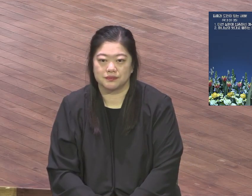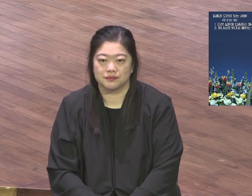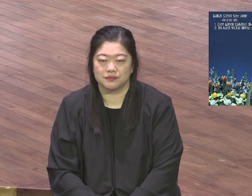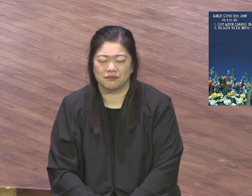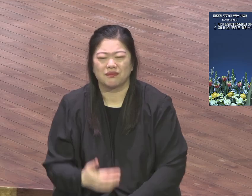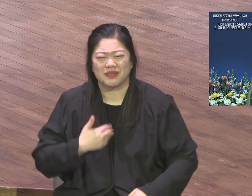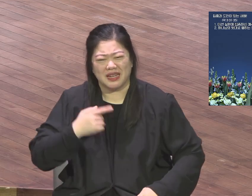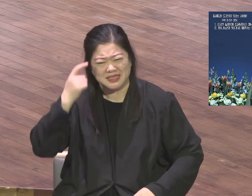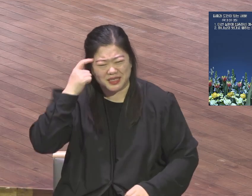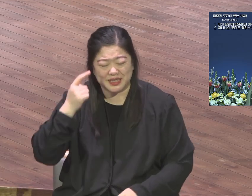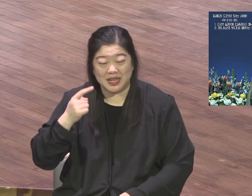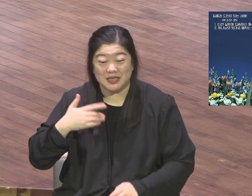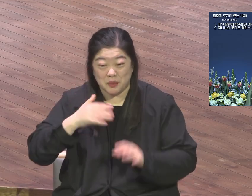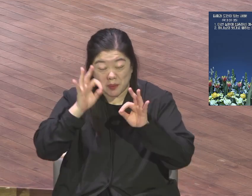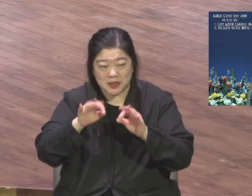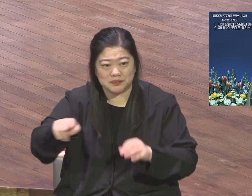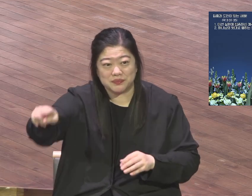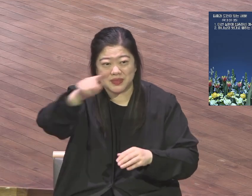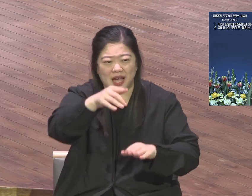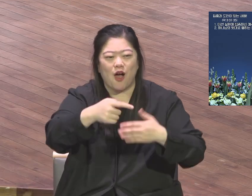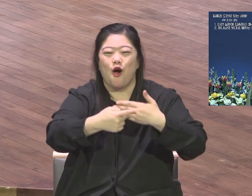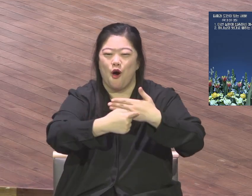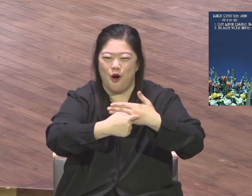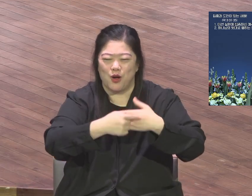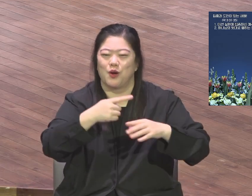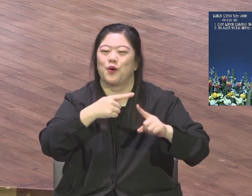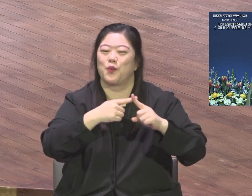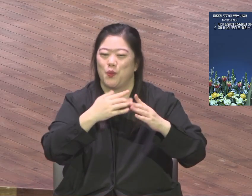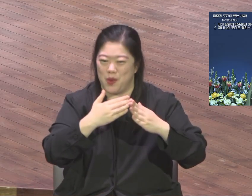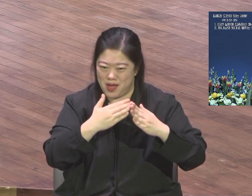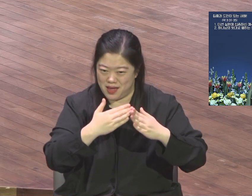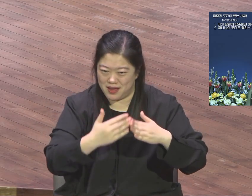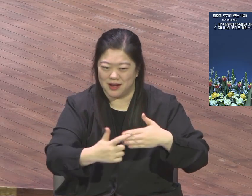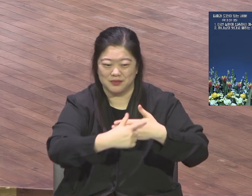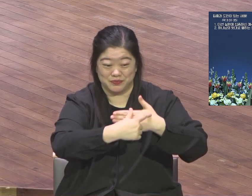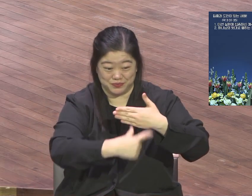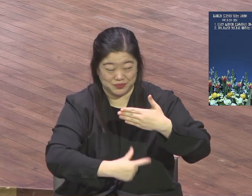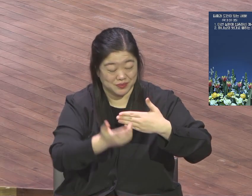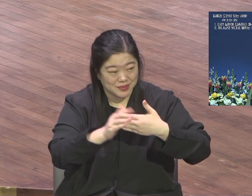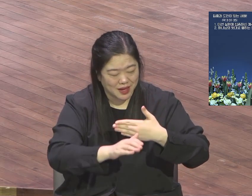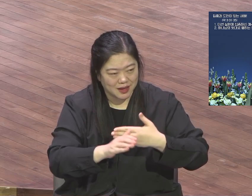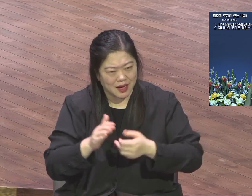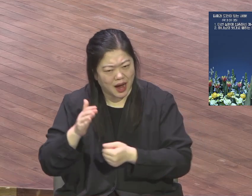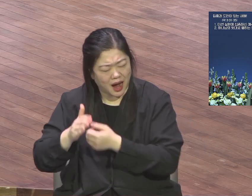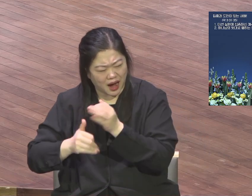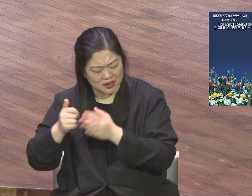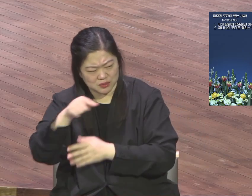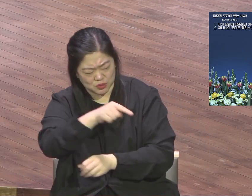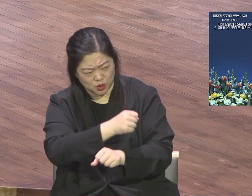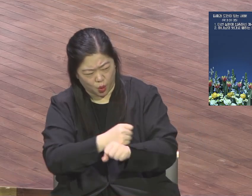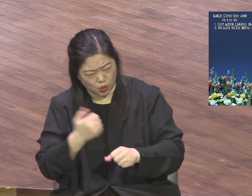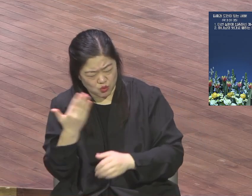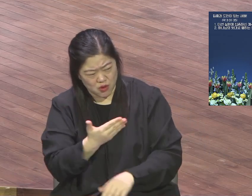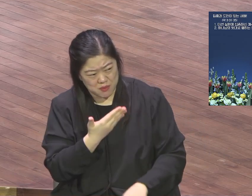목사들도 많고요. 교단들도 많아요. 교인들도 많고 주로 이런 사람들은 중직자들이 많아요.